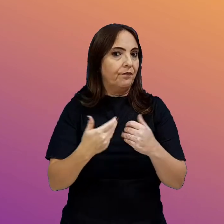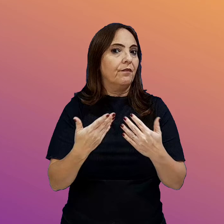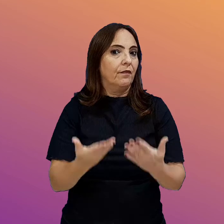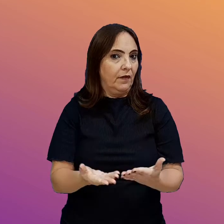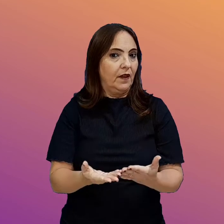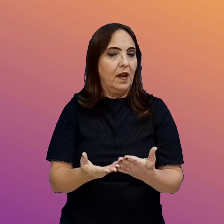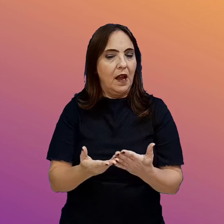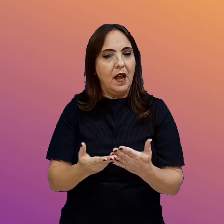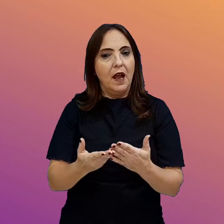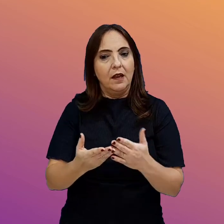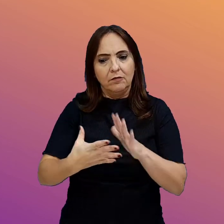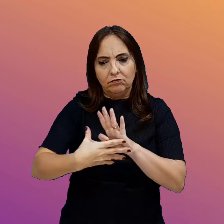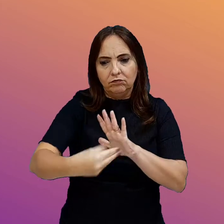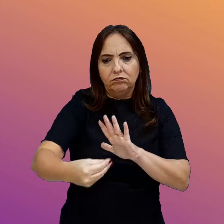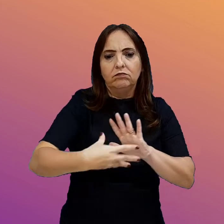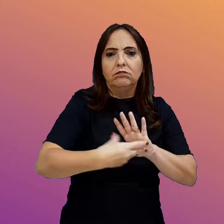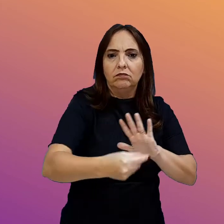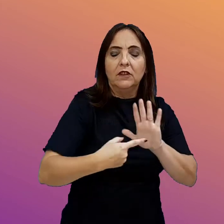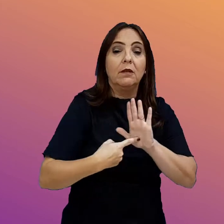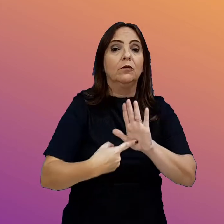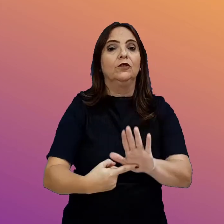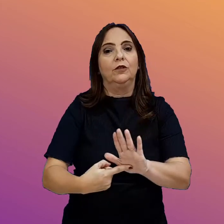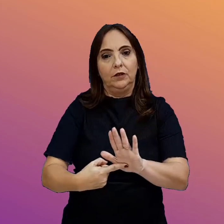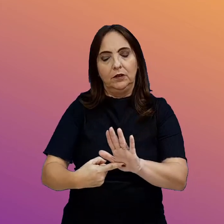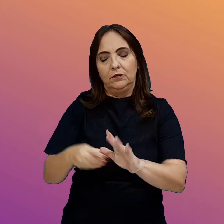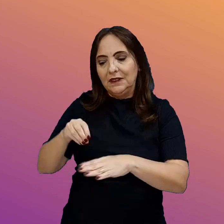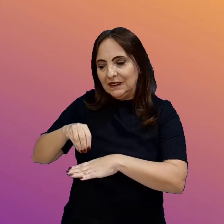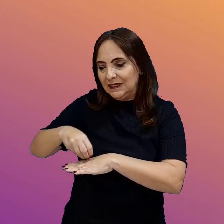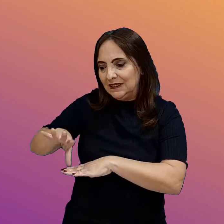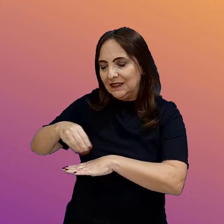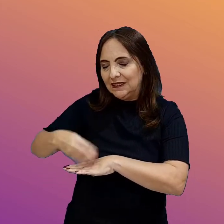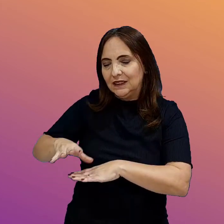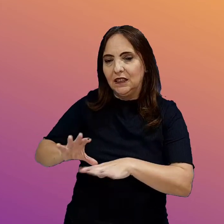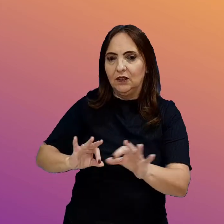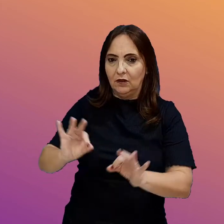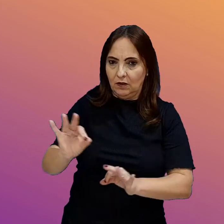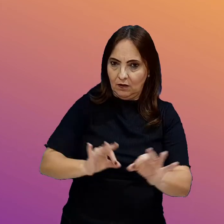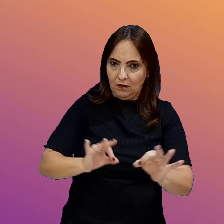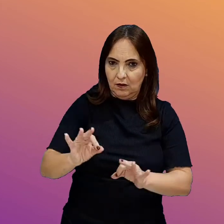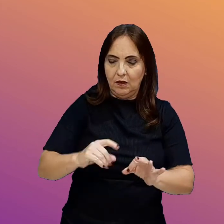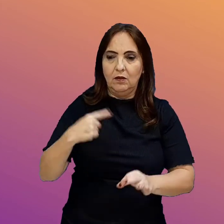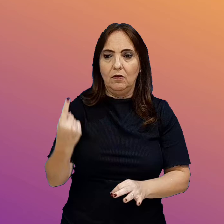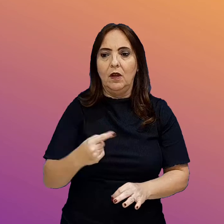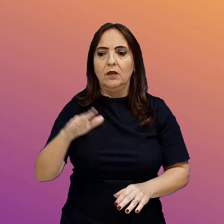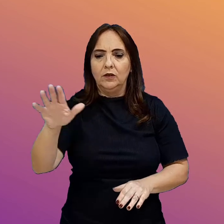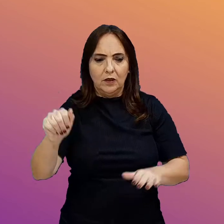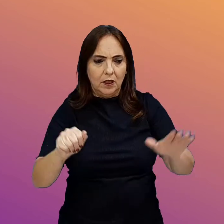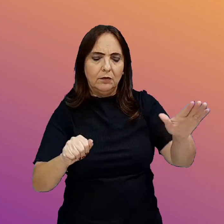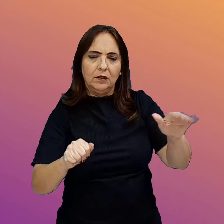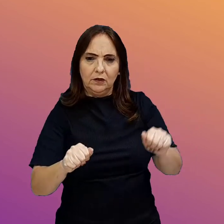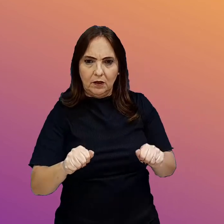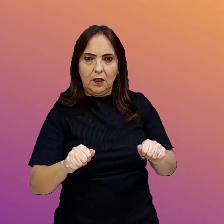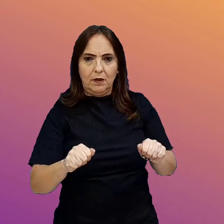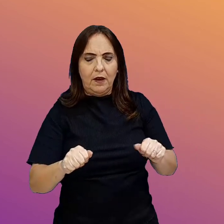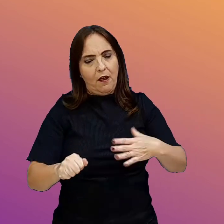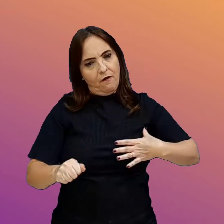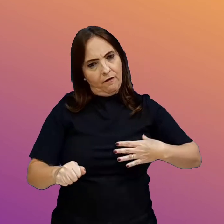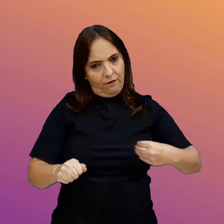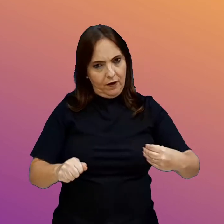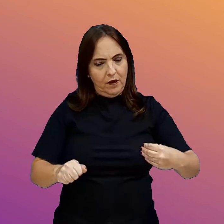dando esse senso de organização a ela. A gente chama os meninos para